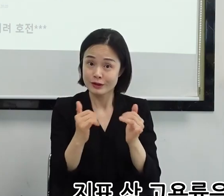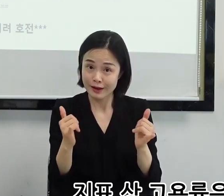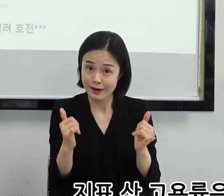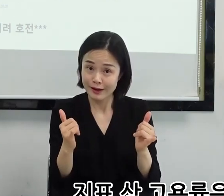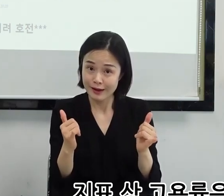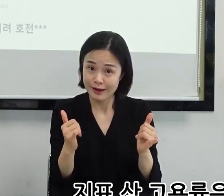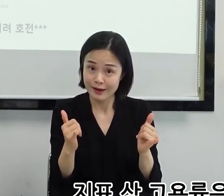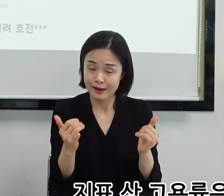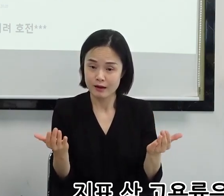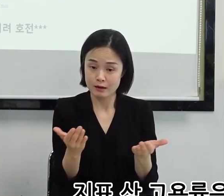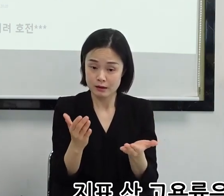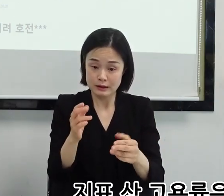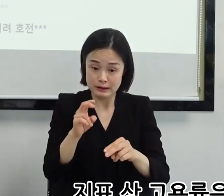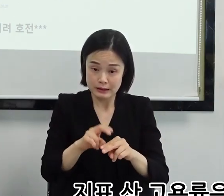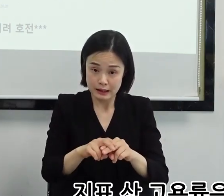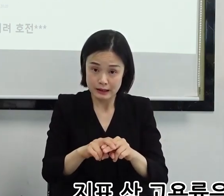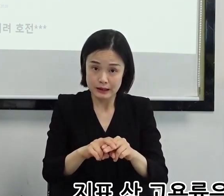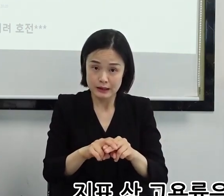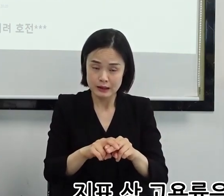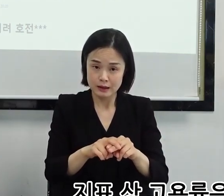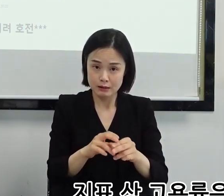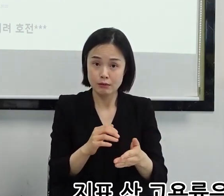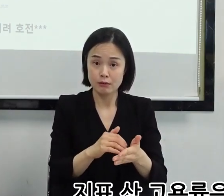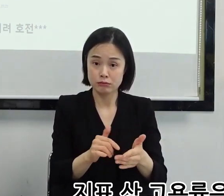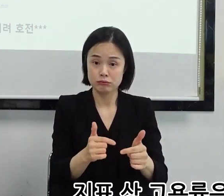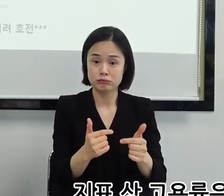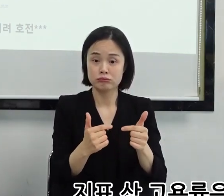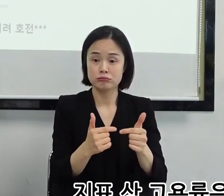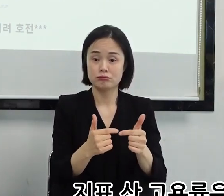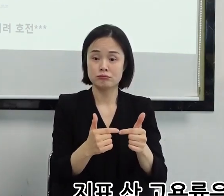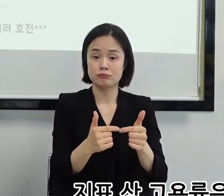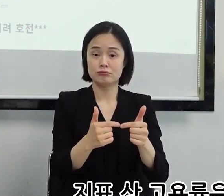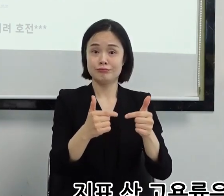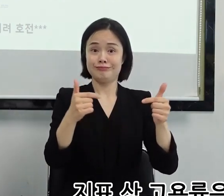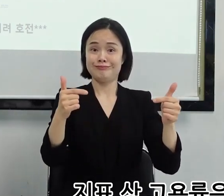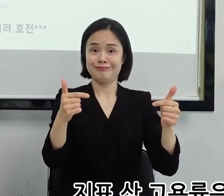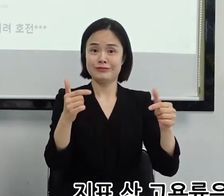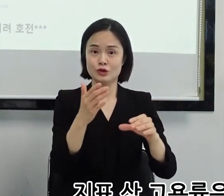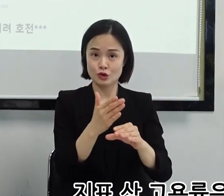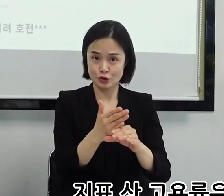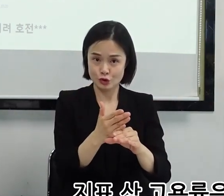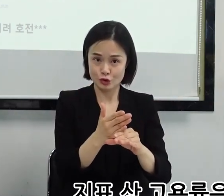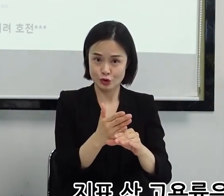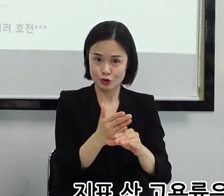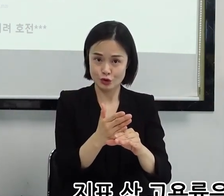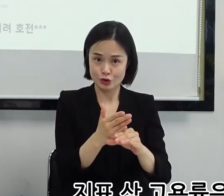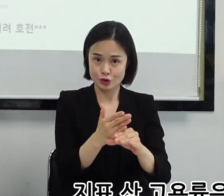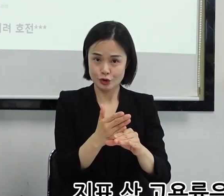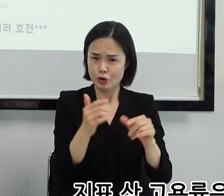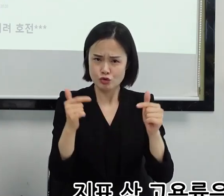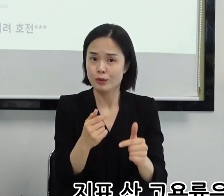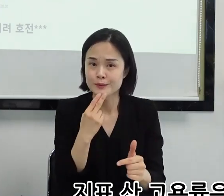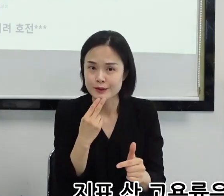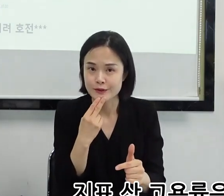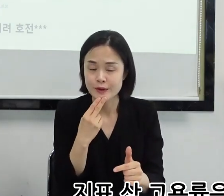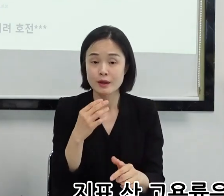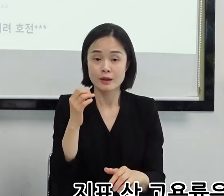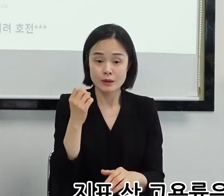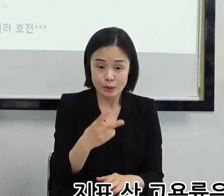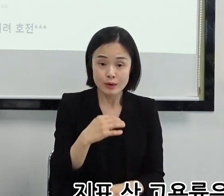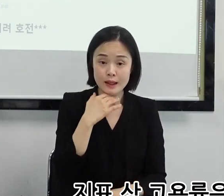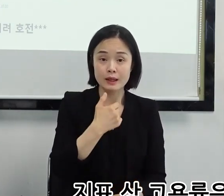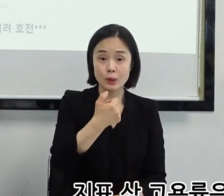이제 50세 이상이 되는 경우에는 늘어났죠. 전반적으로 다 늘어났지만 늘어나는